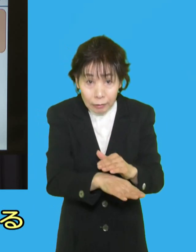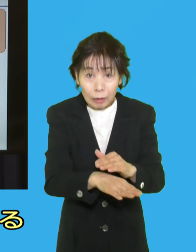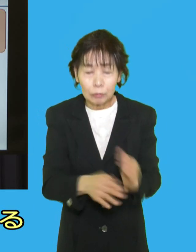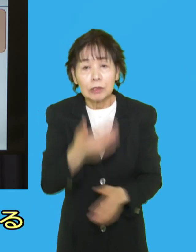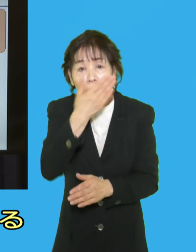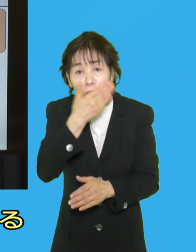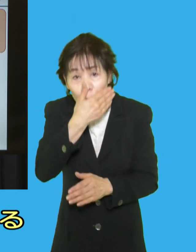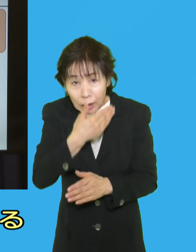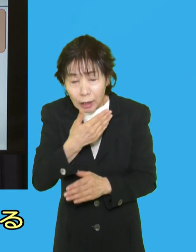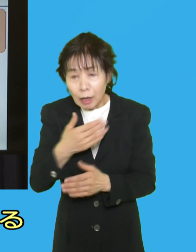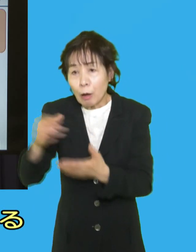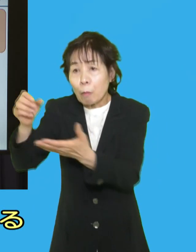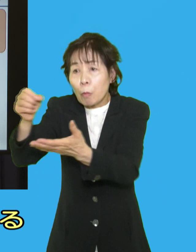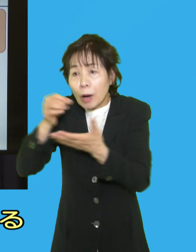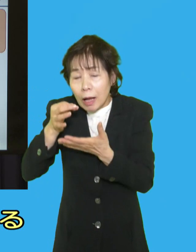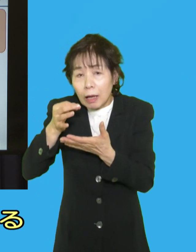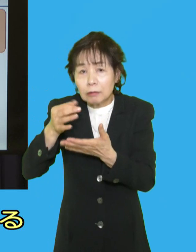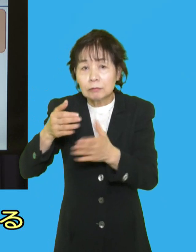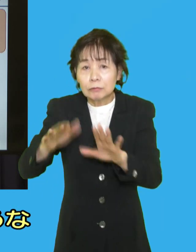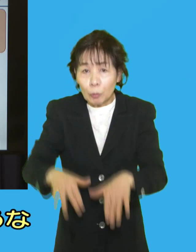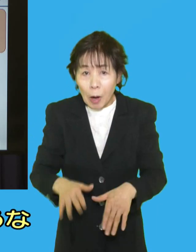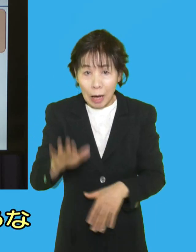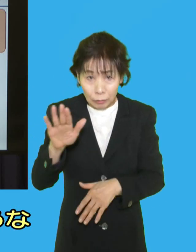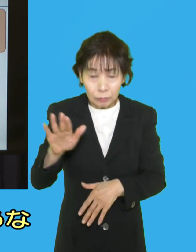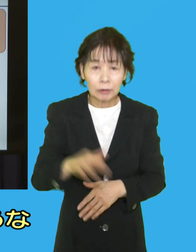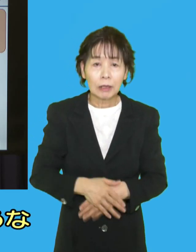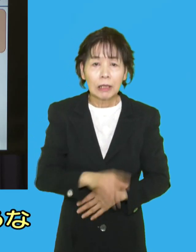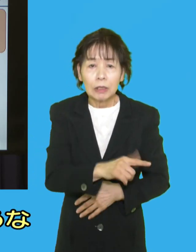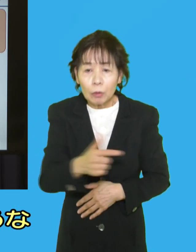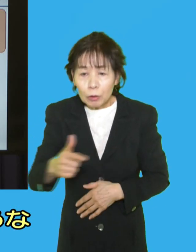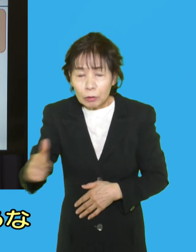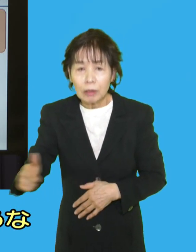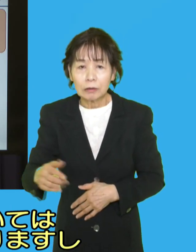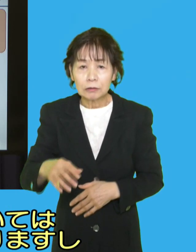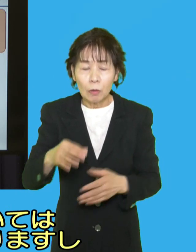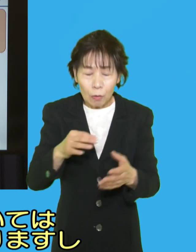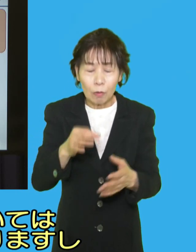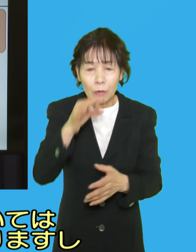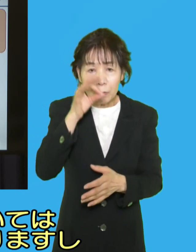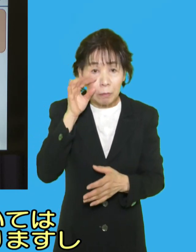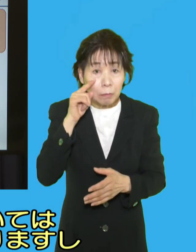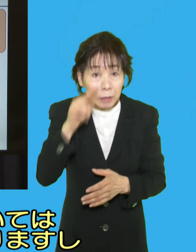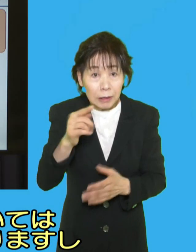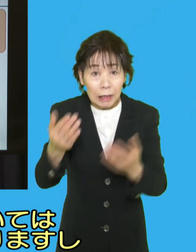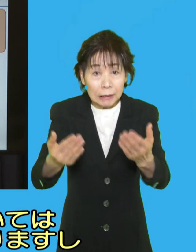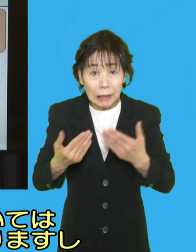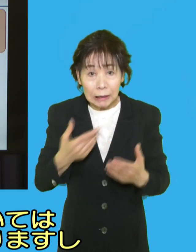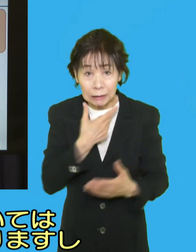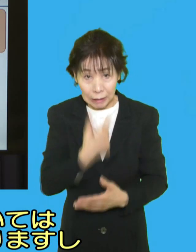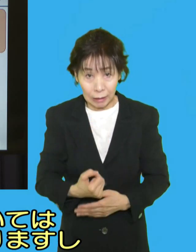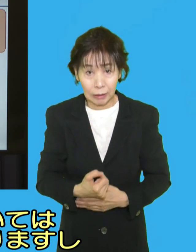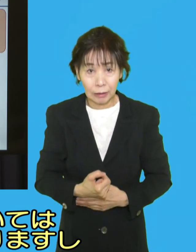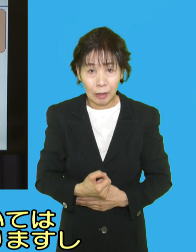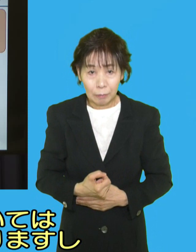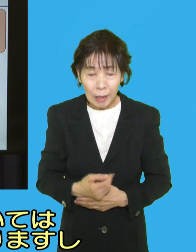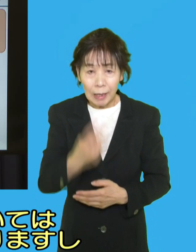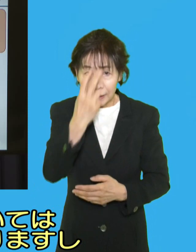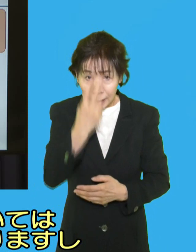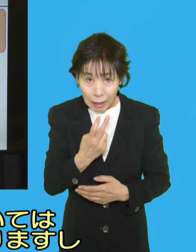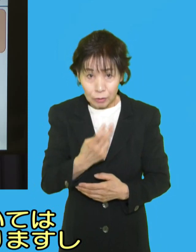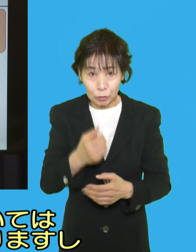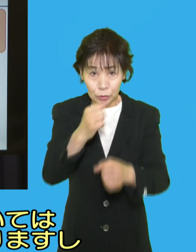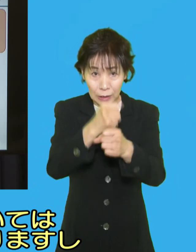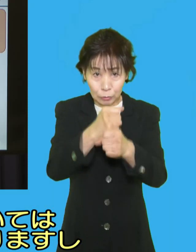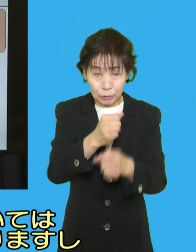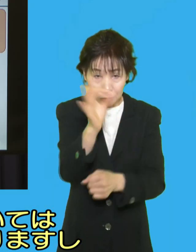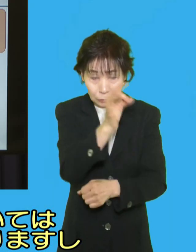な堺の所有する作品の数々を見ていただけるような機能にしたいなと。そこはもちろん芸術作品については美